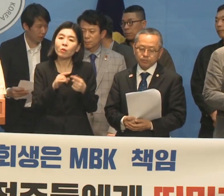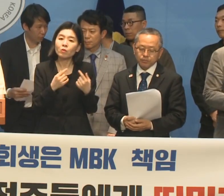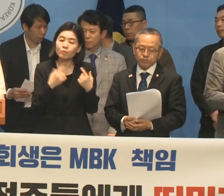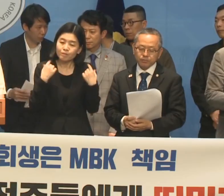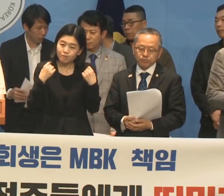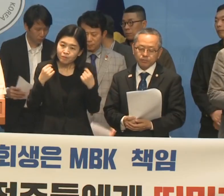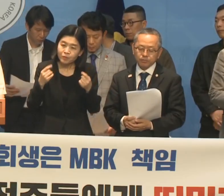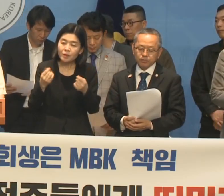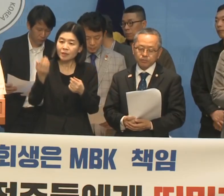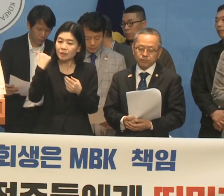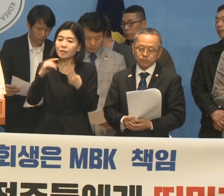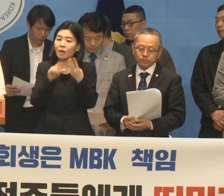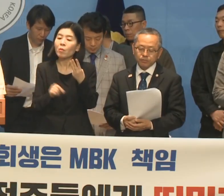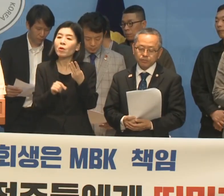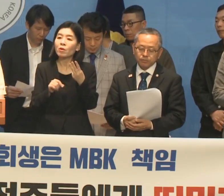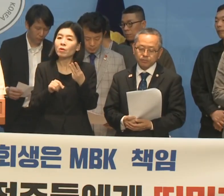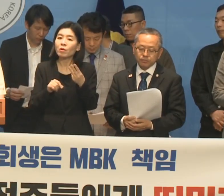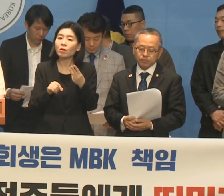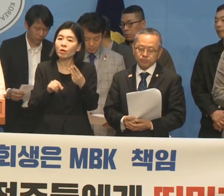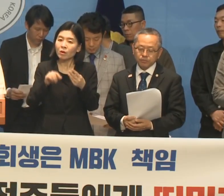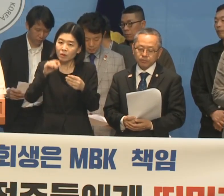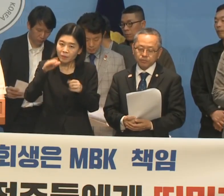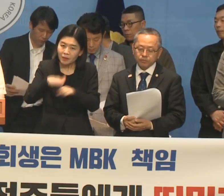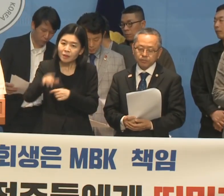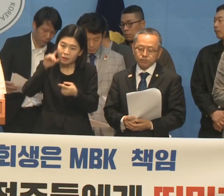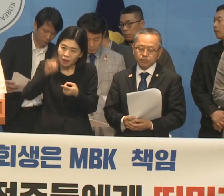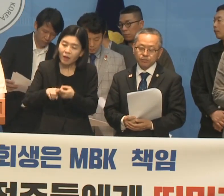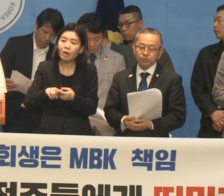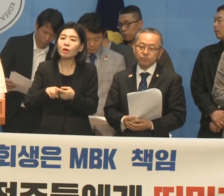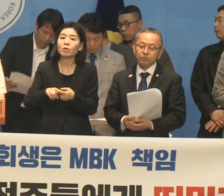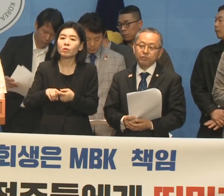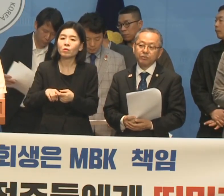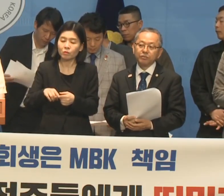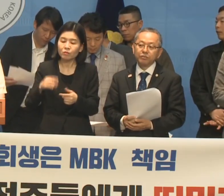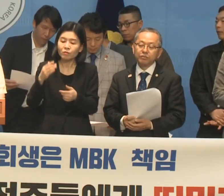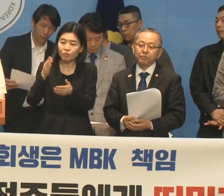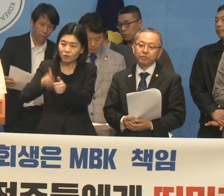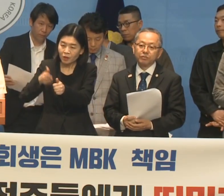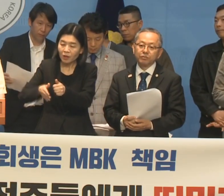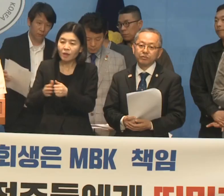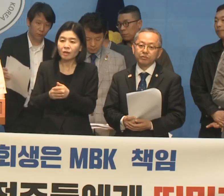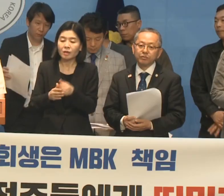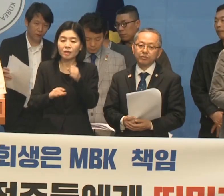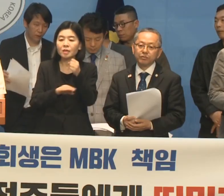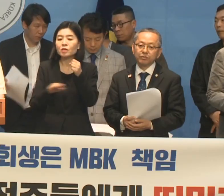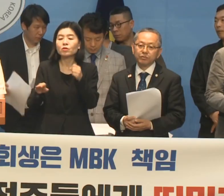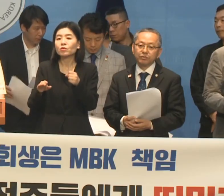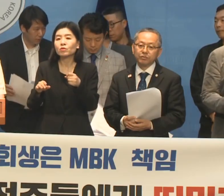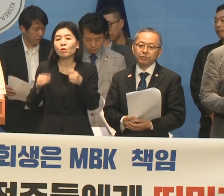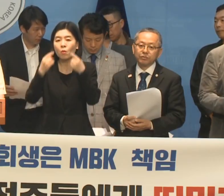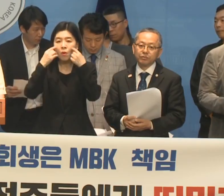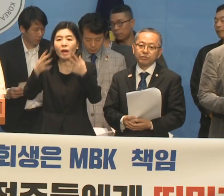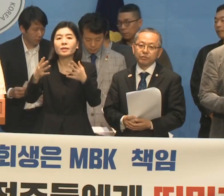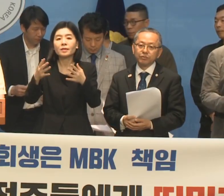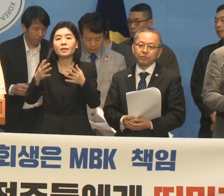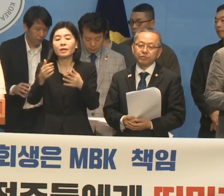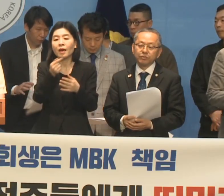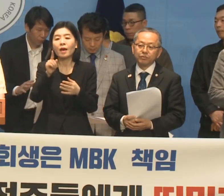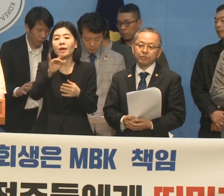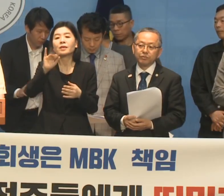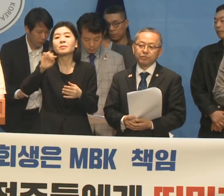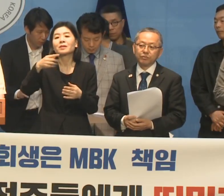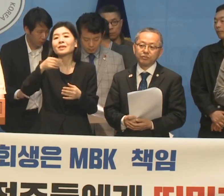동일하게 정률제 임대료를 적용해 주시기를 바랍니다. 둘째, 기준값이 불명확한 하이브리드 계약의 구조를 개선하기